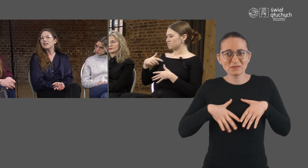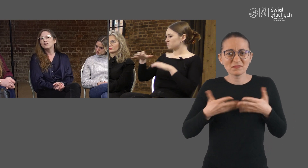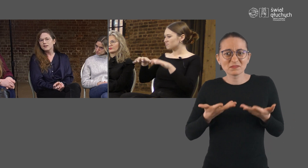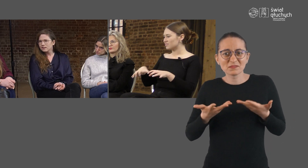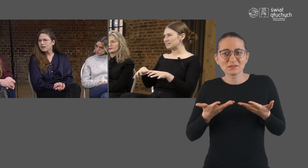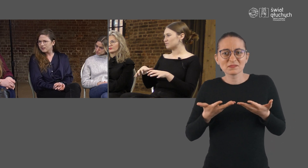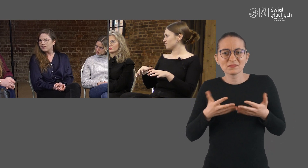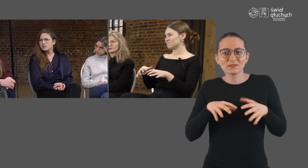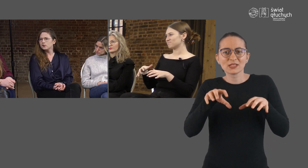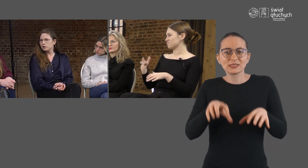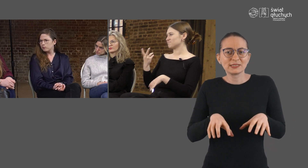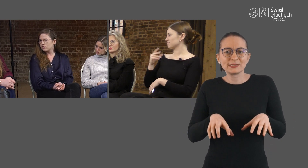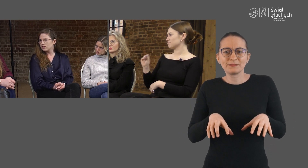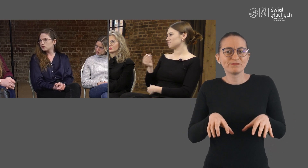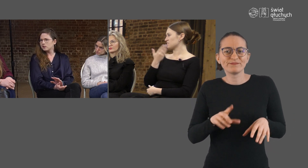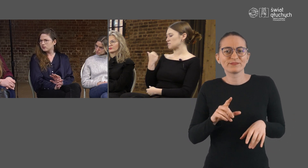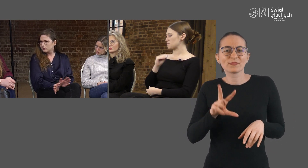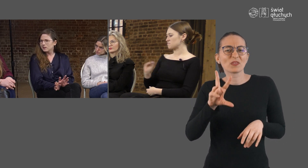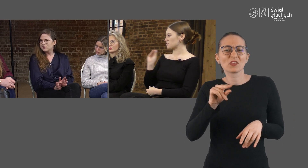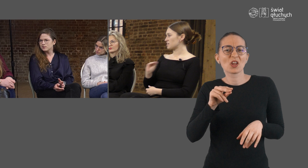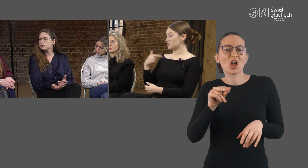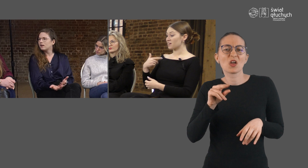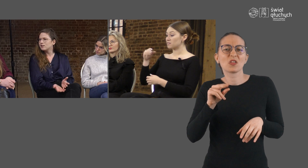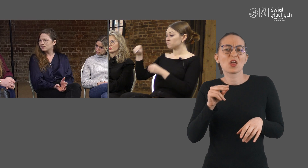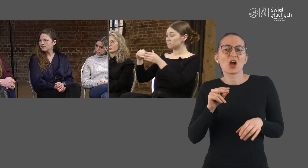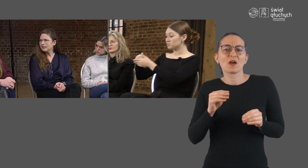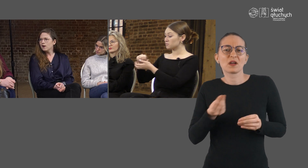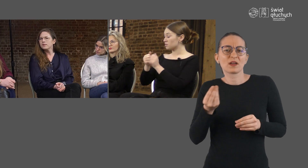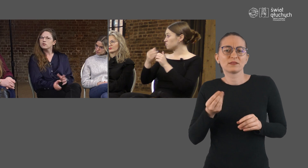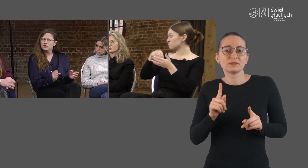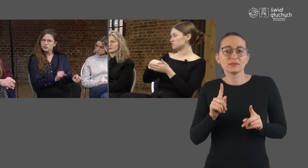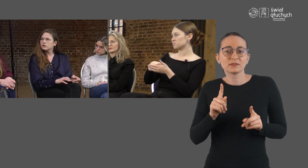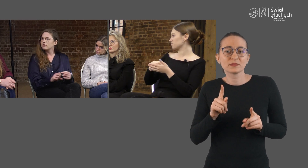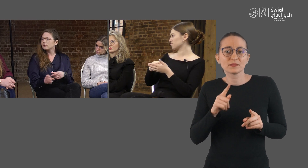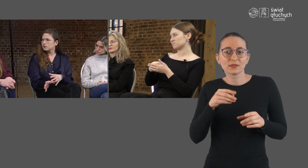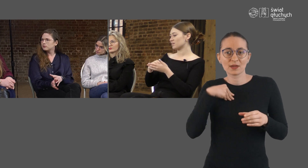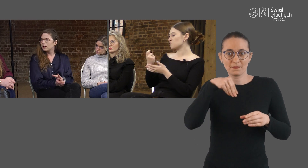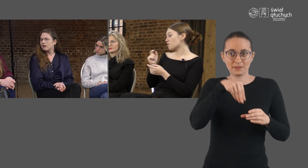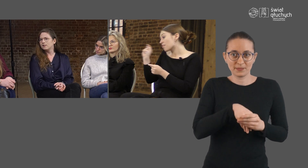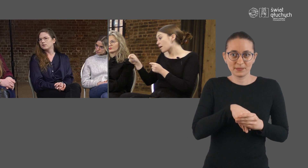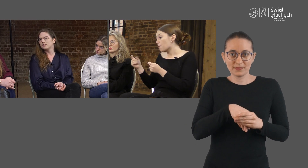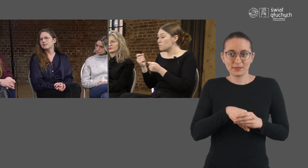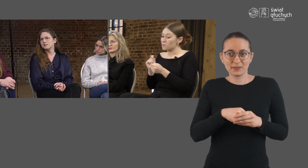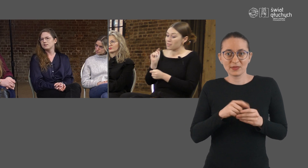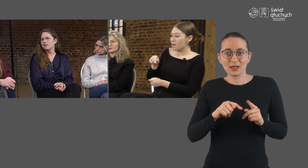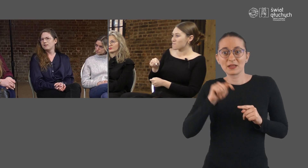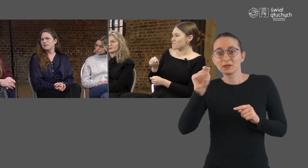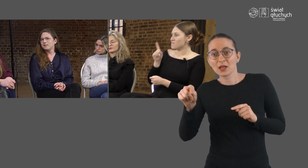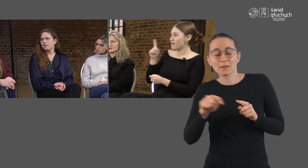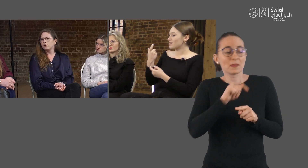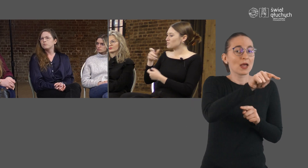społeczność, to jednak nie. Jeszcze do tej pory nie czuję się nigdzie, że przynależę. Troszkę tutaj, ale to jest